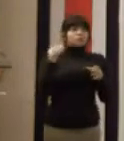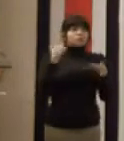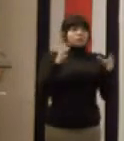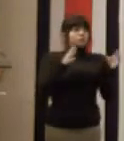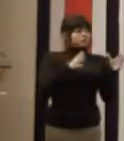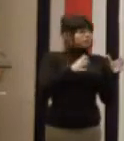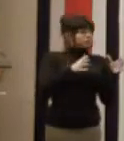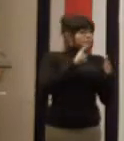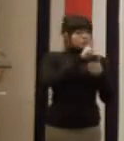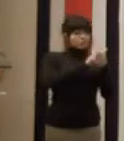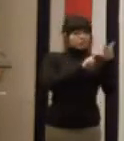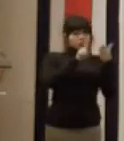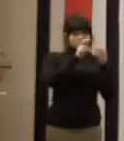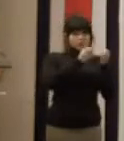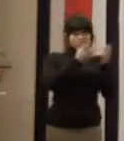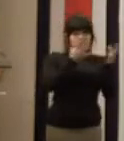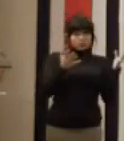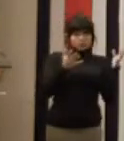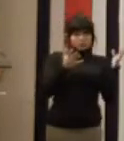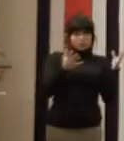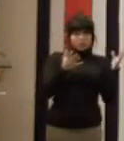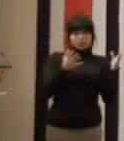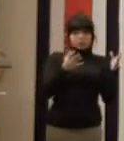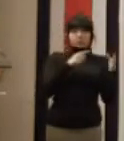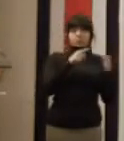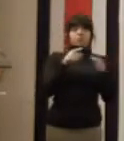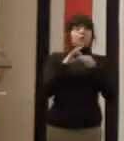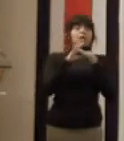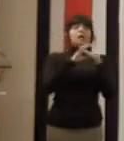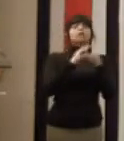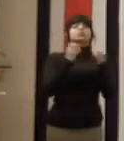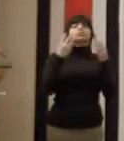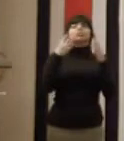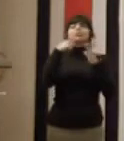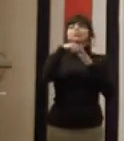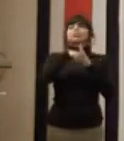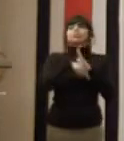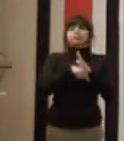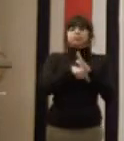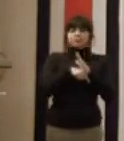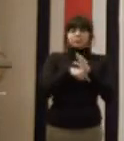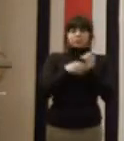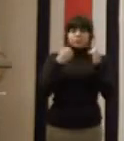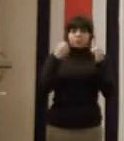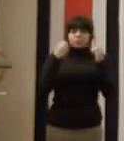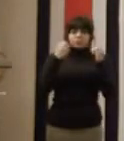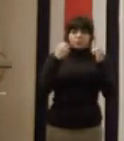las universidades públicas son lazos muy profundos,